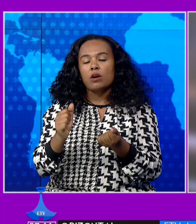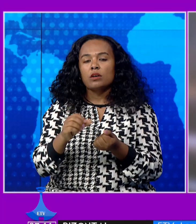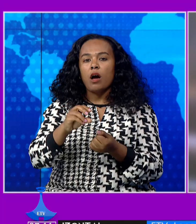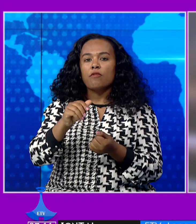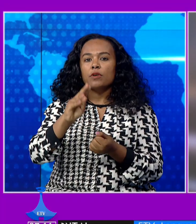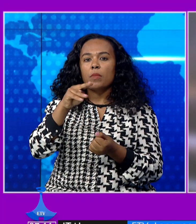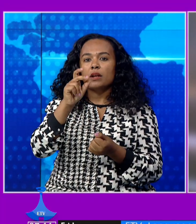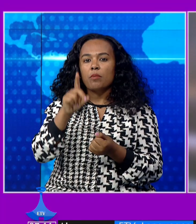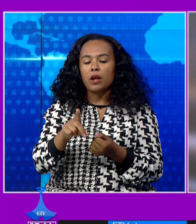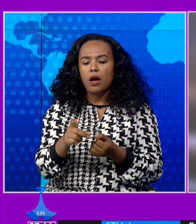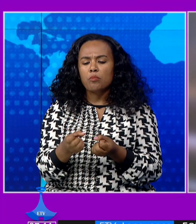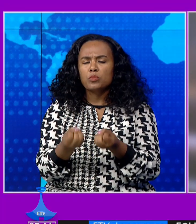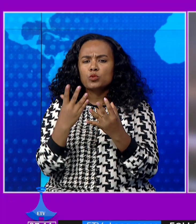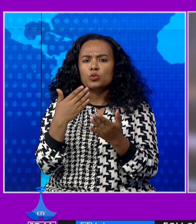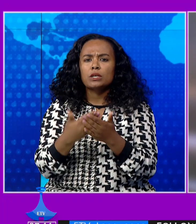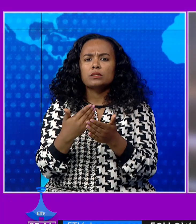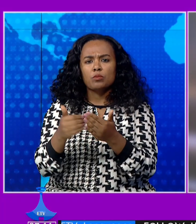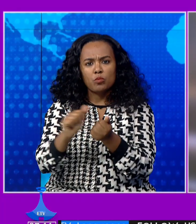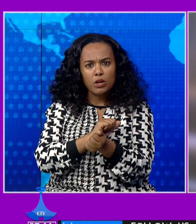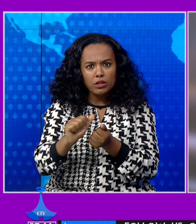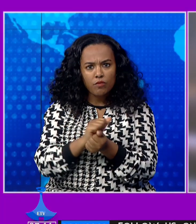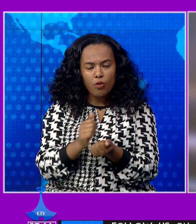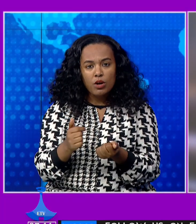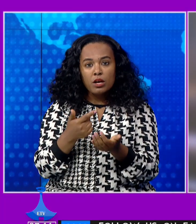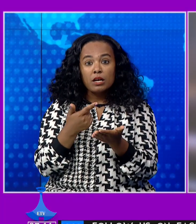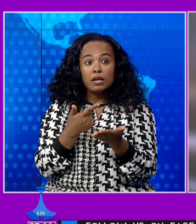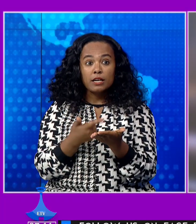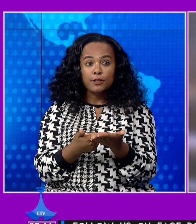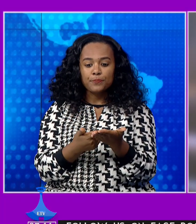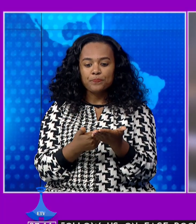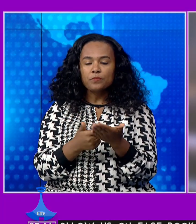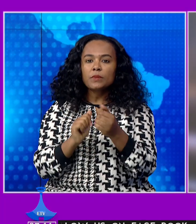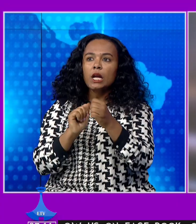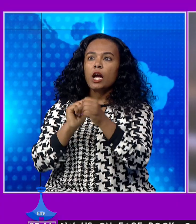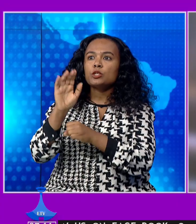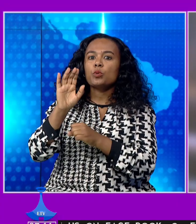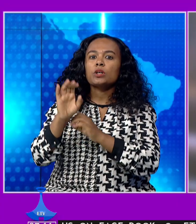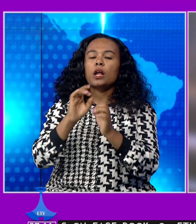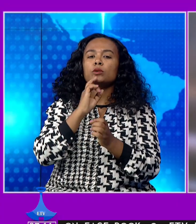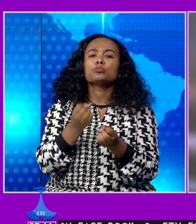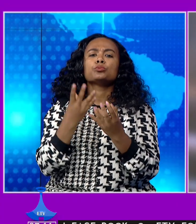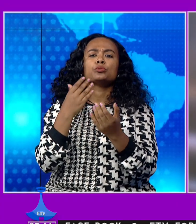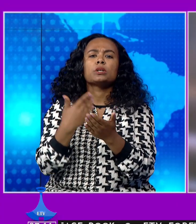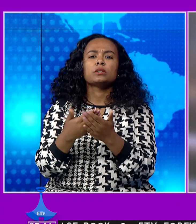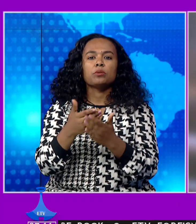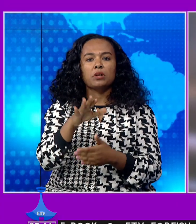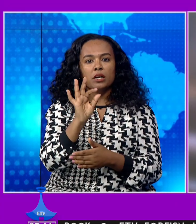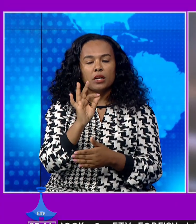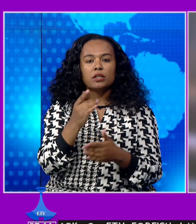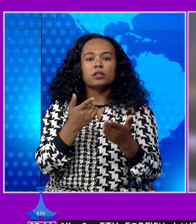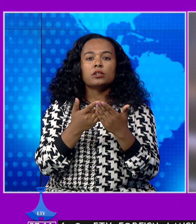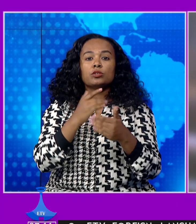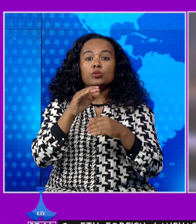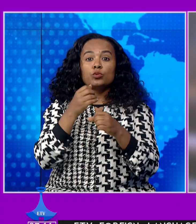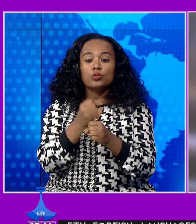ማዳበሪያ እንደዚሁ በርከት ያለ ገንዘብ ነው የምናጠፋው። ስለዚህ እሱን ያድንልናል። ኤክስፖርት ካደረግነው ደግሞ ብዙ ገንዘብ እናገኛለን። የንግድ